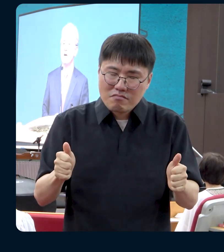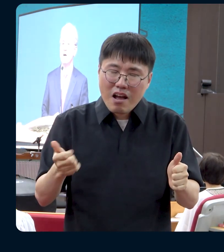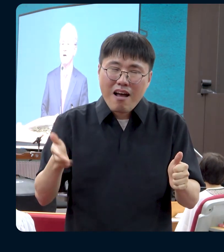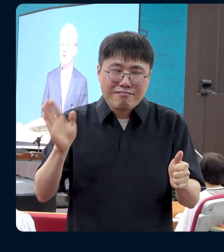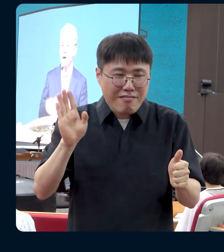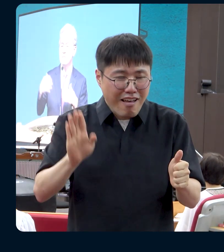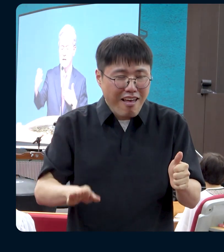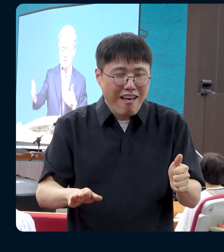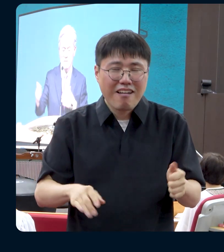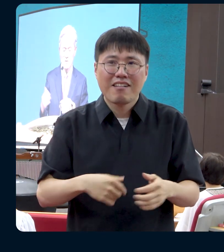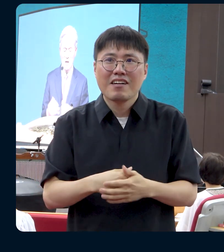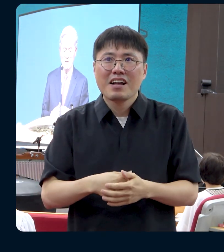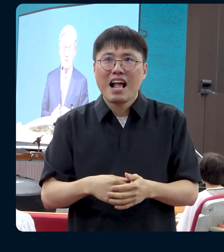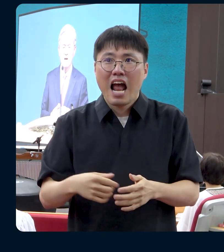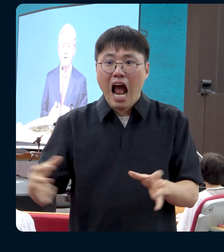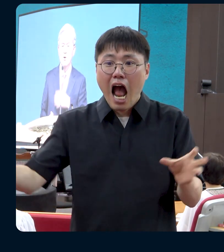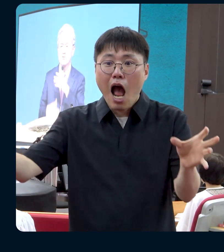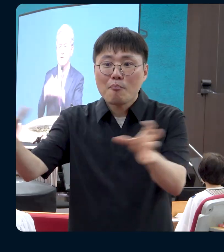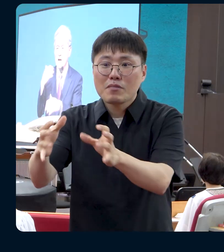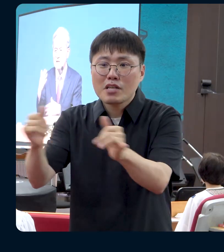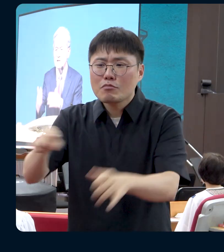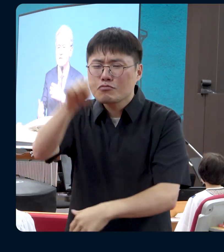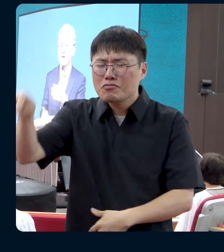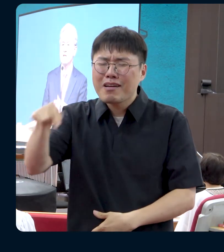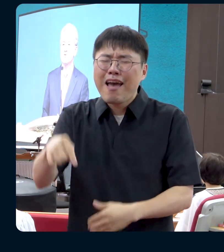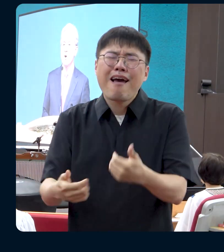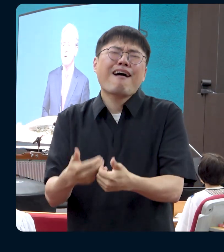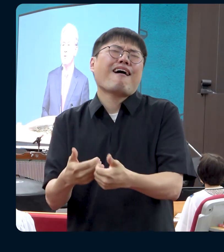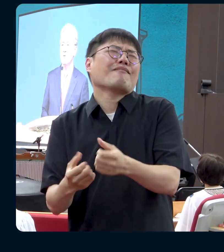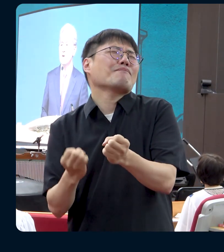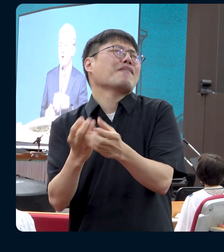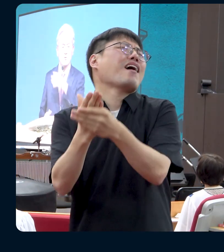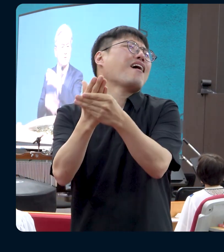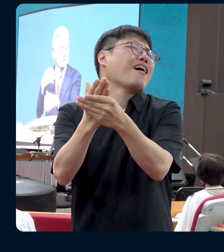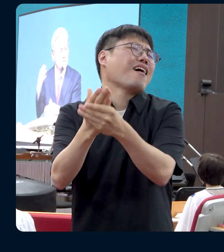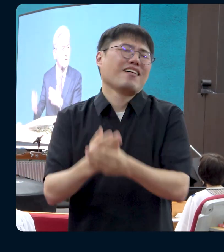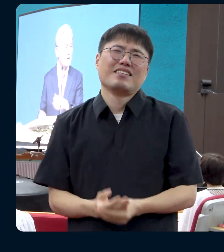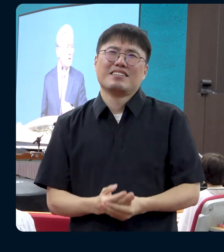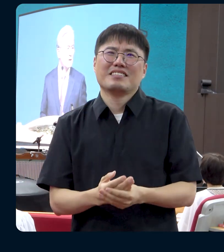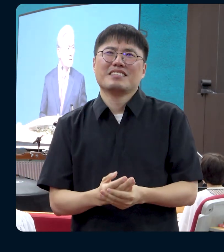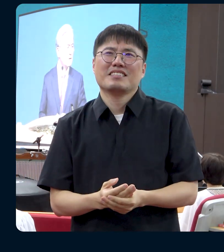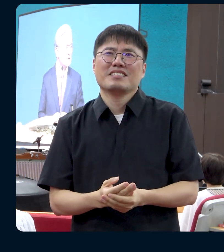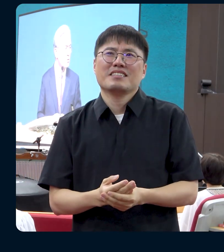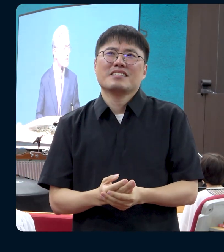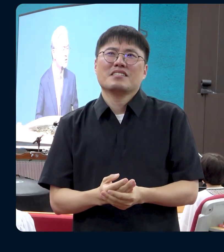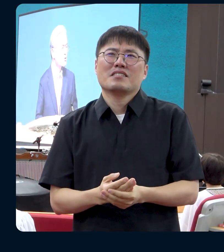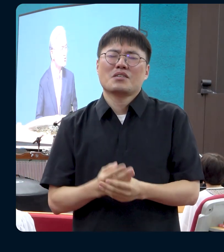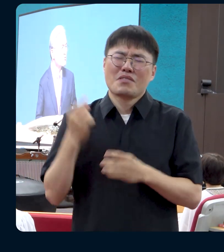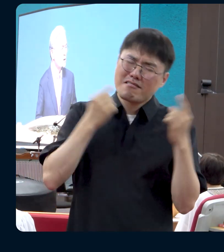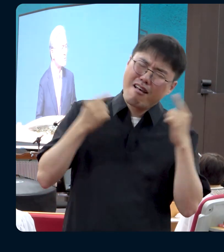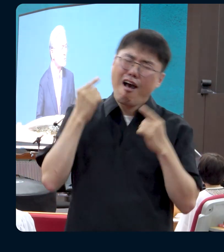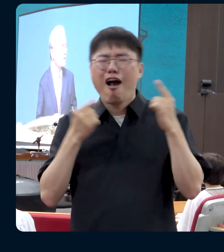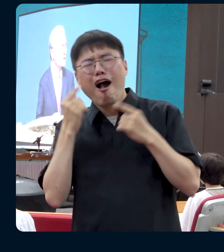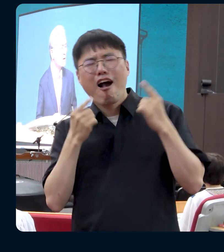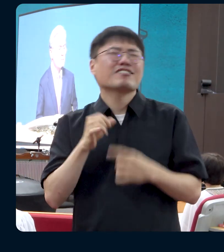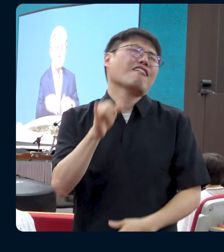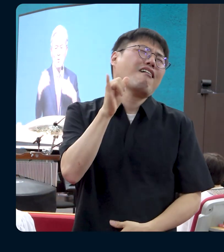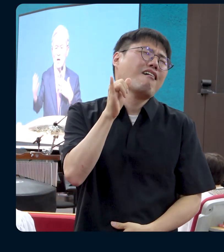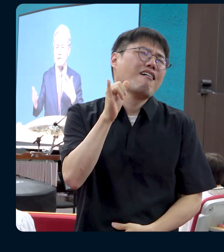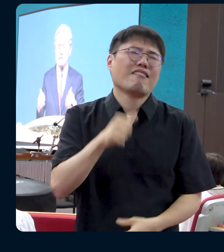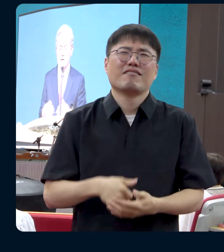보니까 그 함께하는 사람들 사이에 어떤 갈등이 생기기도 하고 어떤 그런 서로 상처를